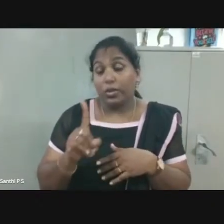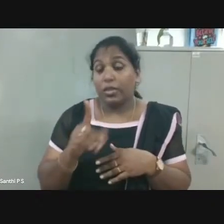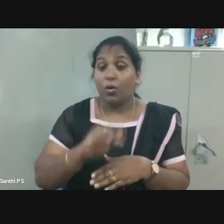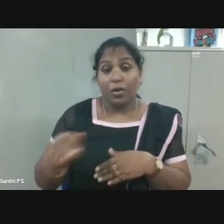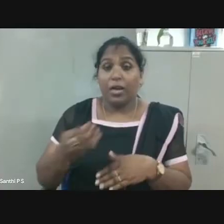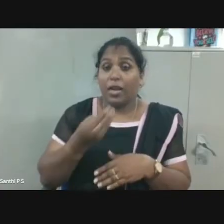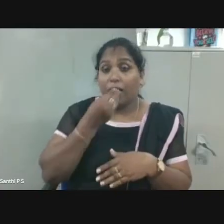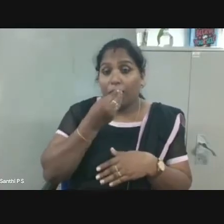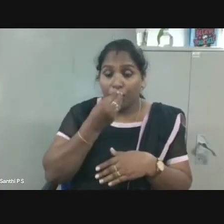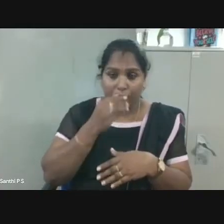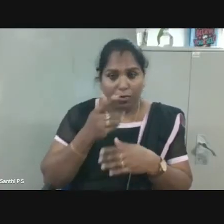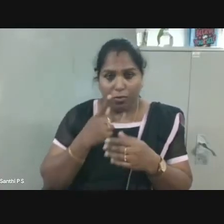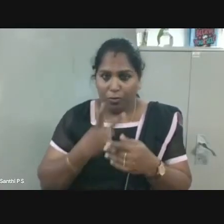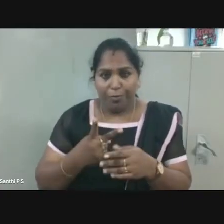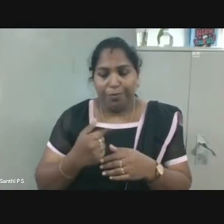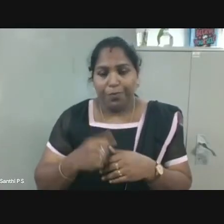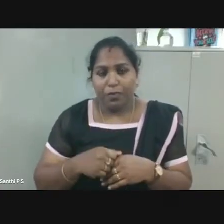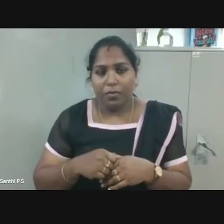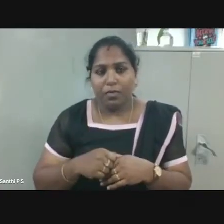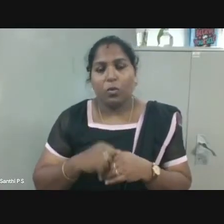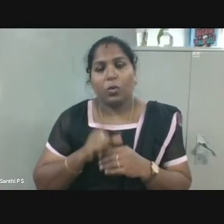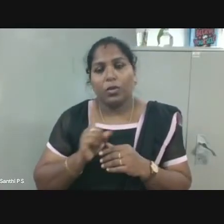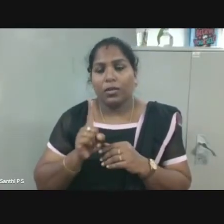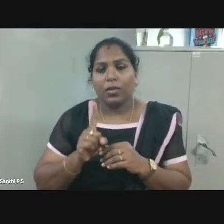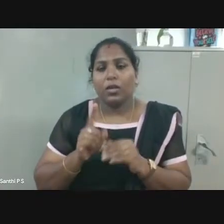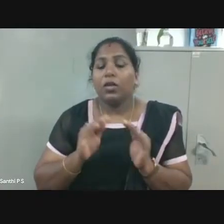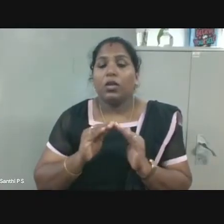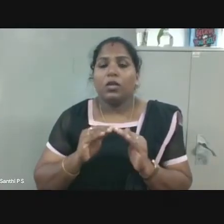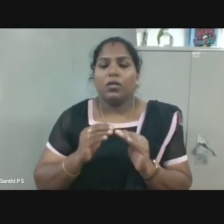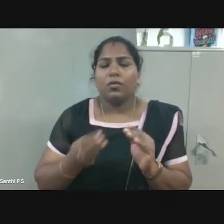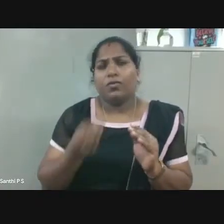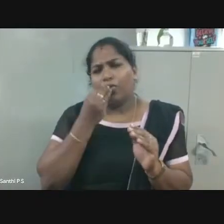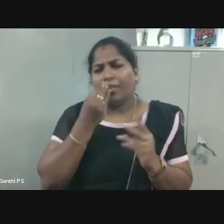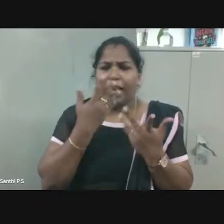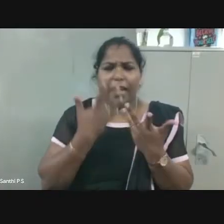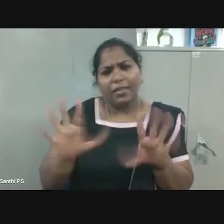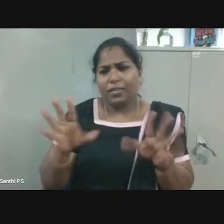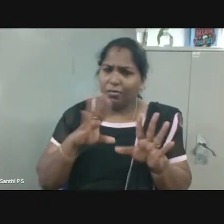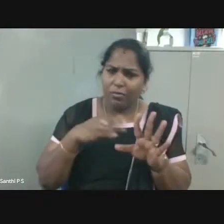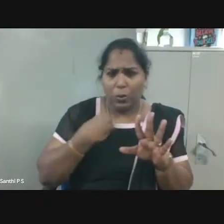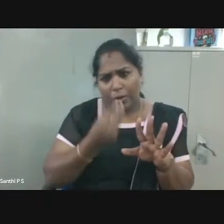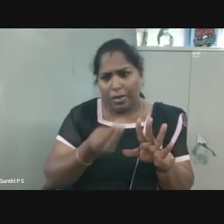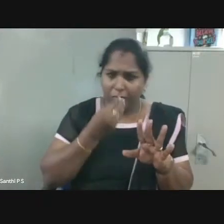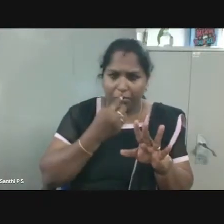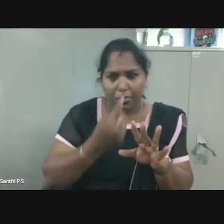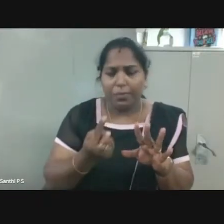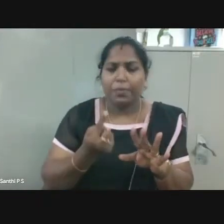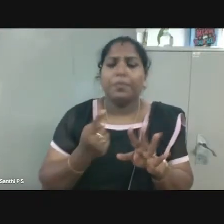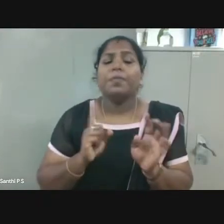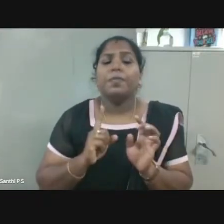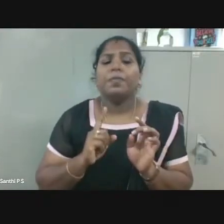നമുക്ക് നോക്കണം. പ്രത്യേകിച്ച് ഭക്ഷണ നിയന്ത്രണങ്ങളൊന്നും നമ്മൾ അവരോട് പറയാറില്ല. അവർക്ക് ഇഷ്ടമുള്ളത് കൊടുത്തോളാനാണ് പറയുന്നത്. പിന്നെ അവർക്ക്